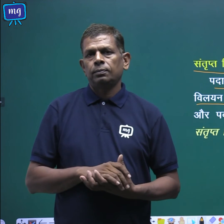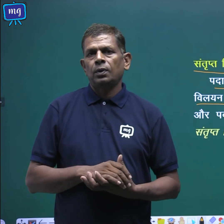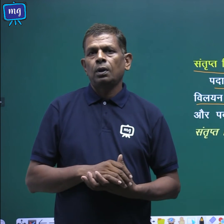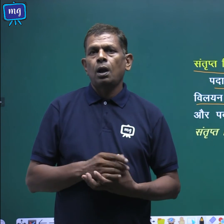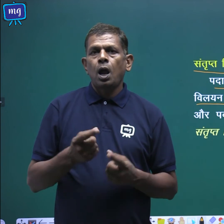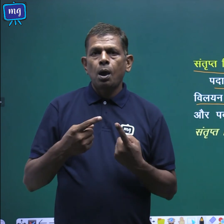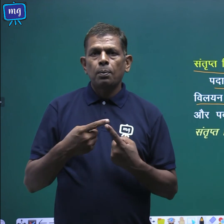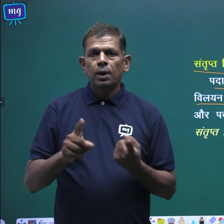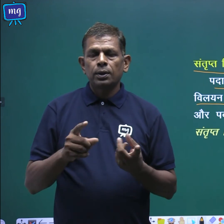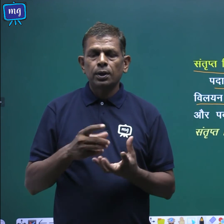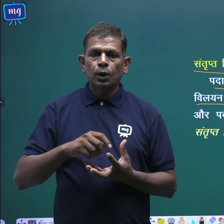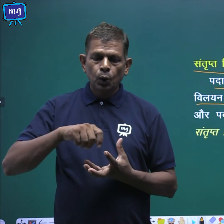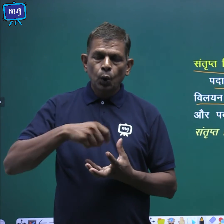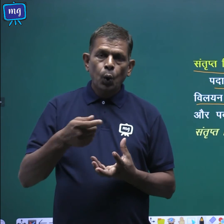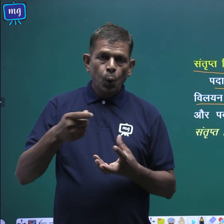यदि विलयन में